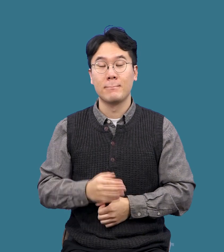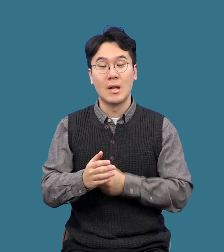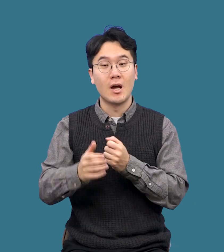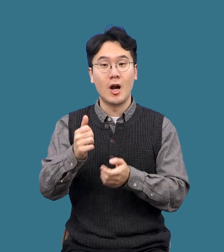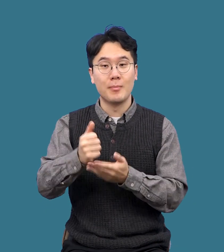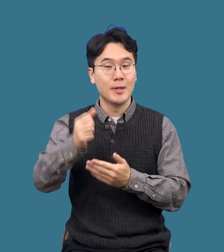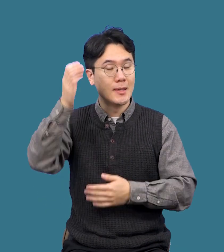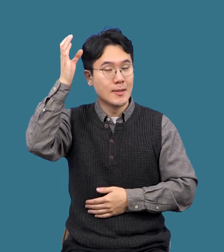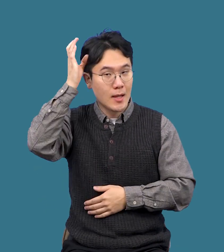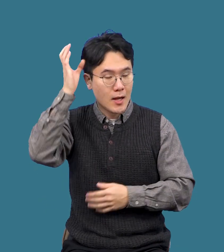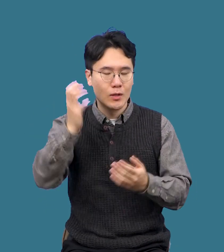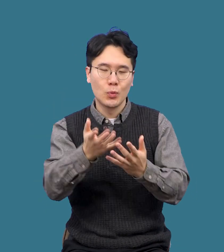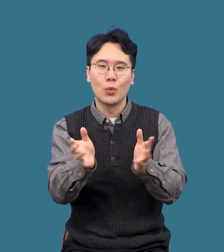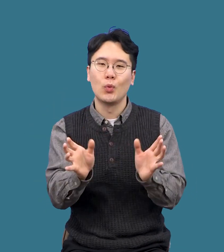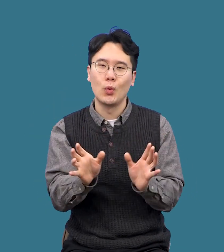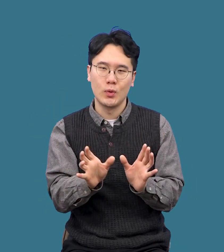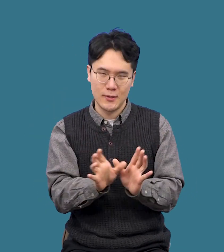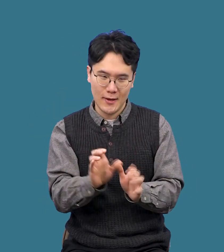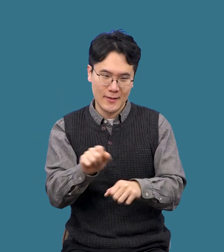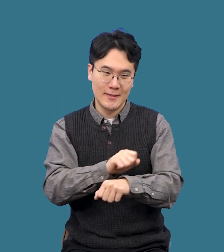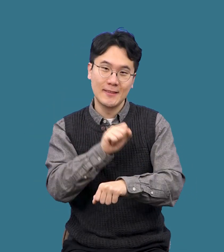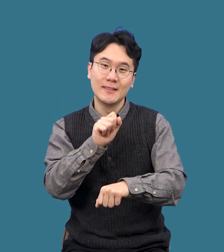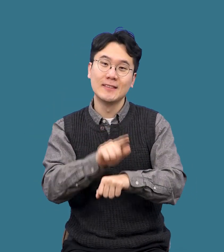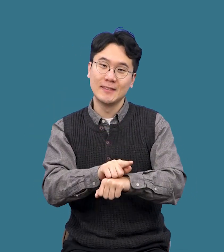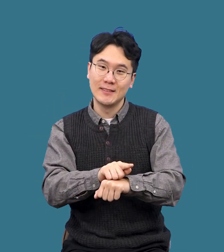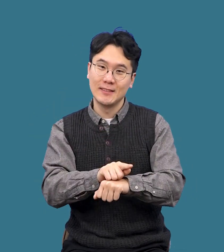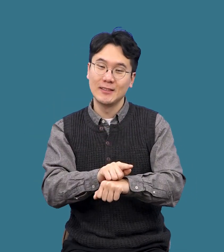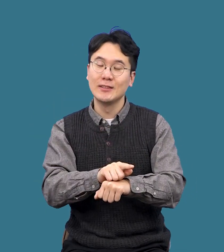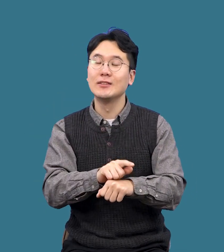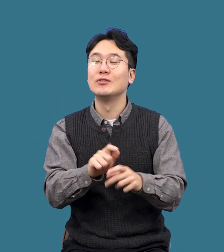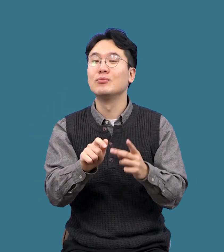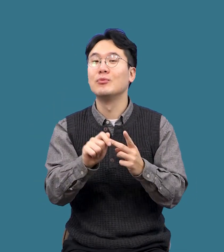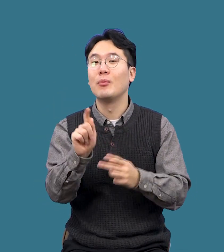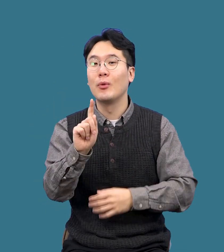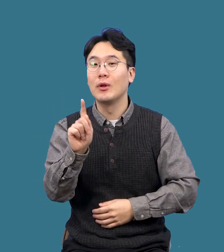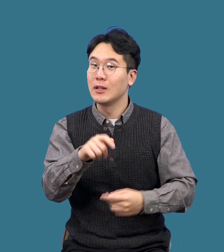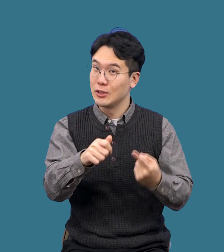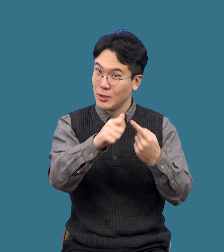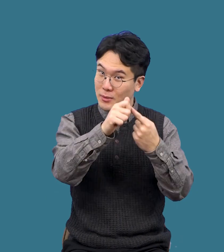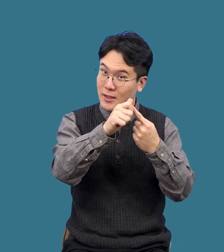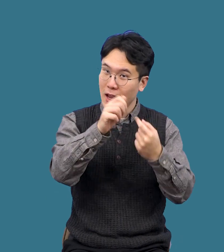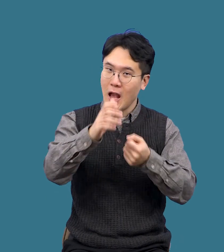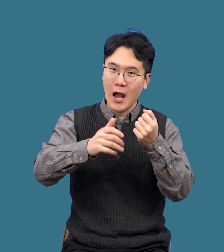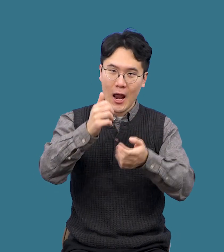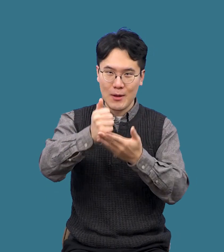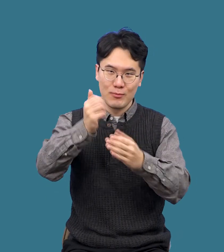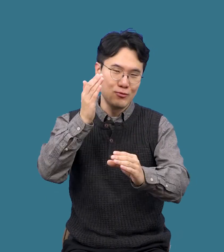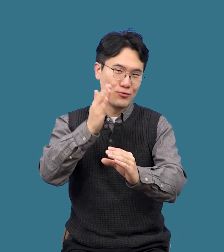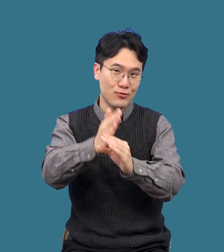또 하나의 특성은 무엇일까요? 첫째는 하나님 중심의 공동체, 그리고 둘째는